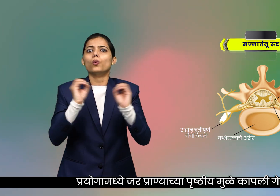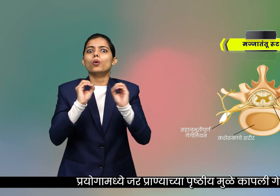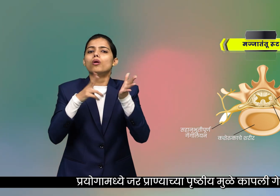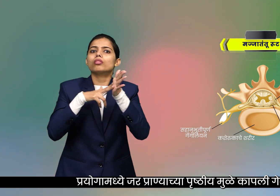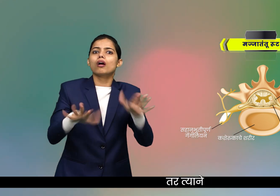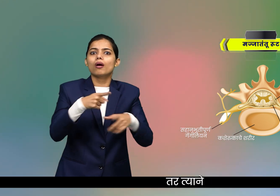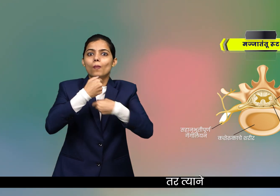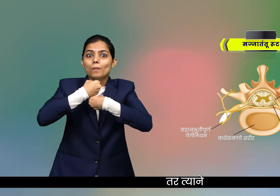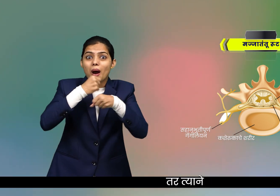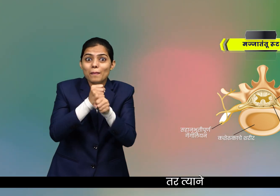तर त्यांनी